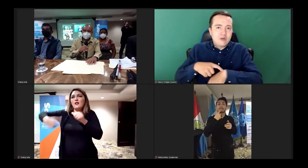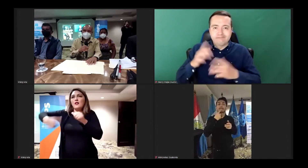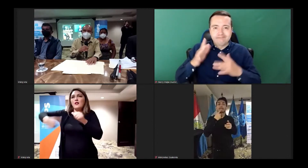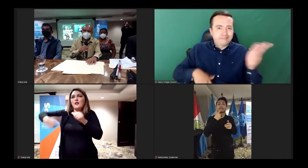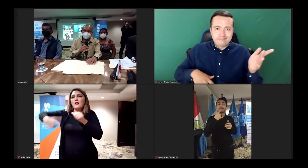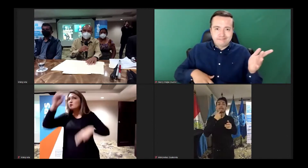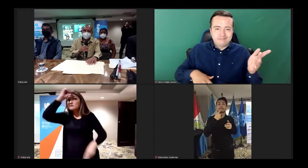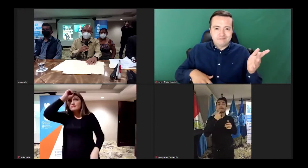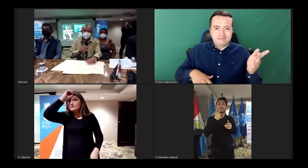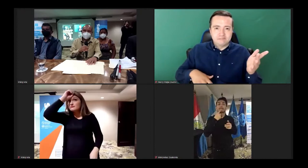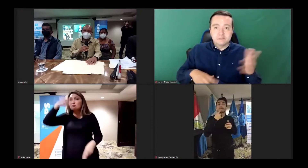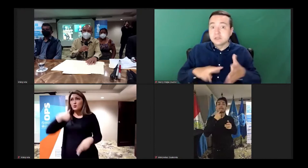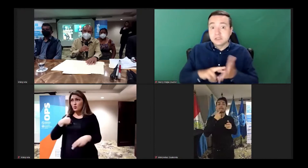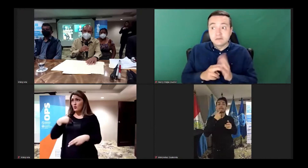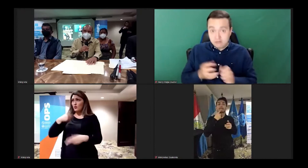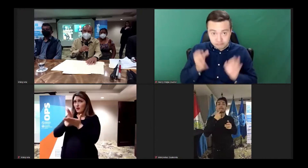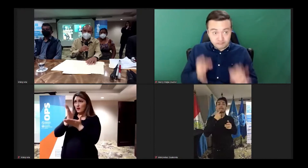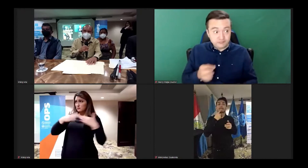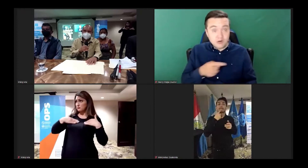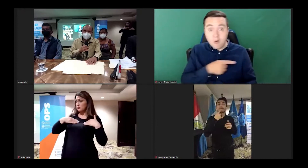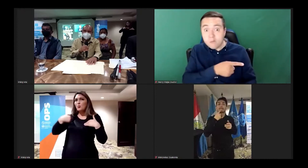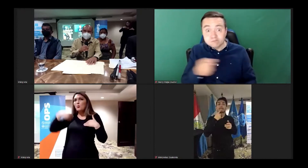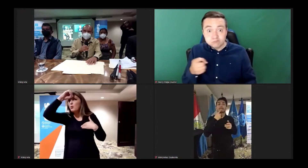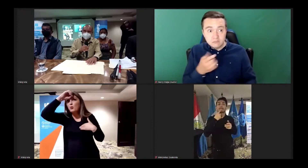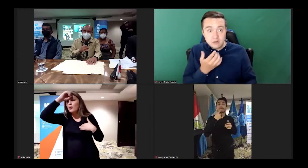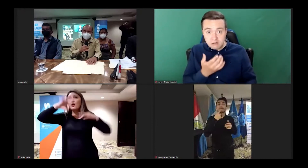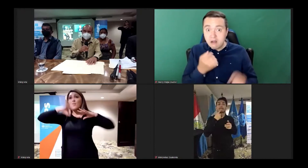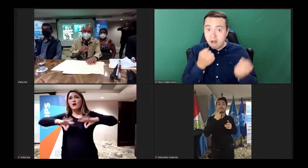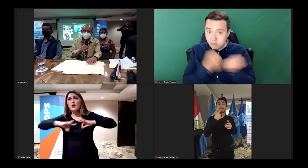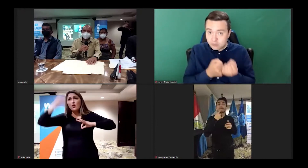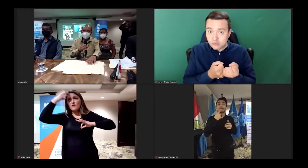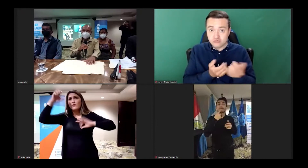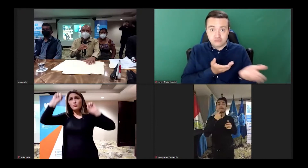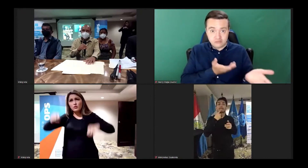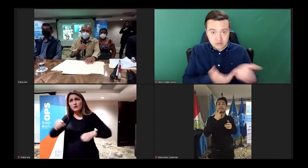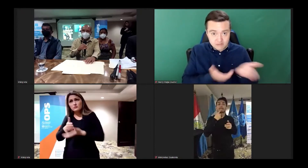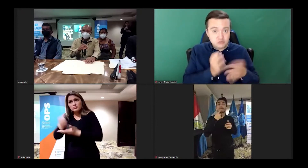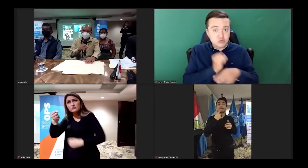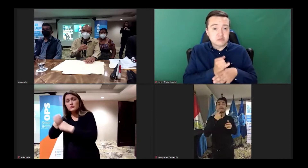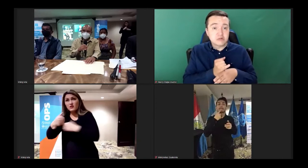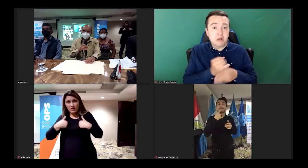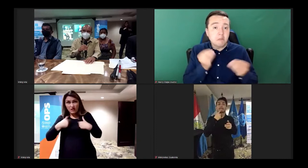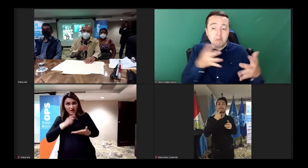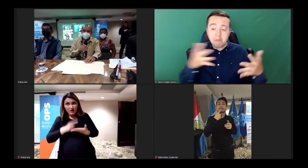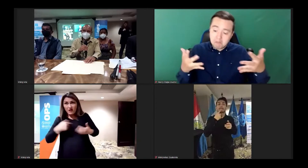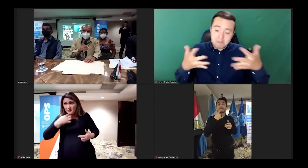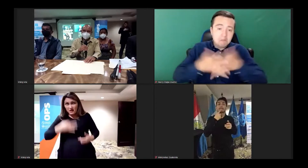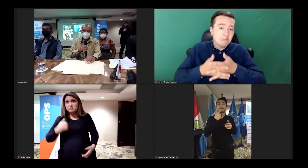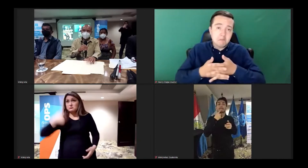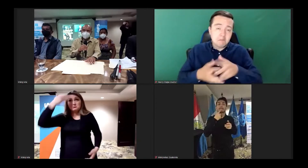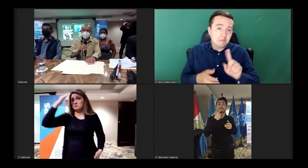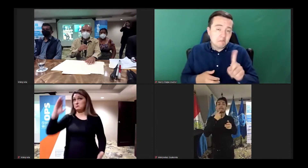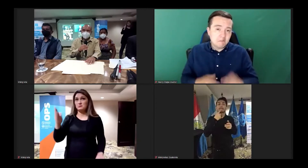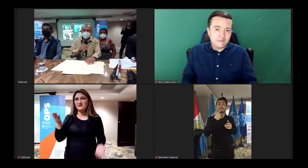apoyo y los servicios que las instituciones puedan ofrecer. He ahí entonces este